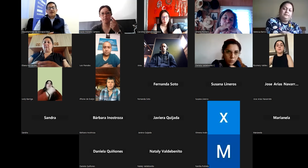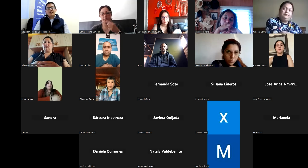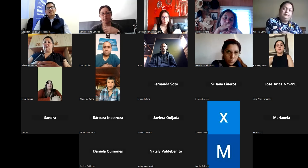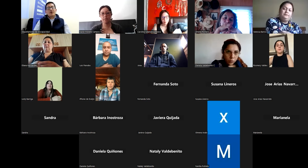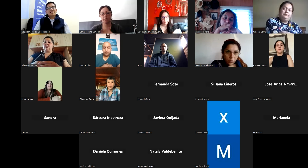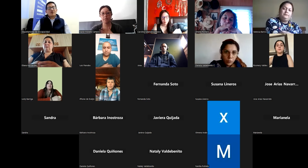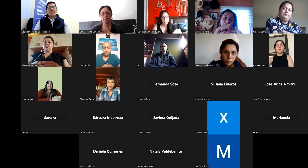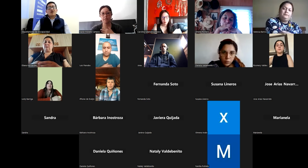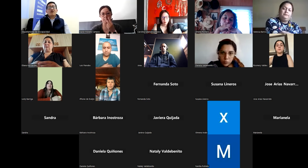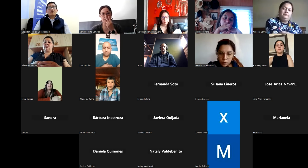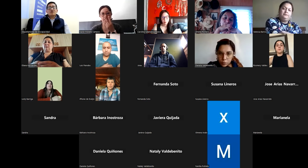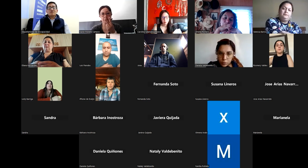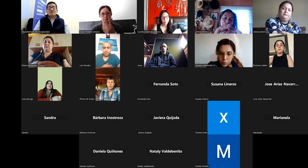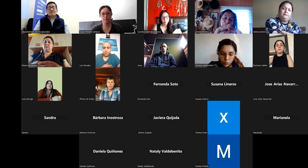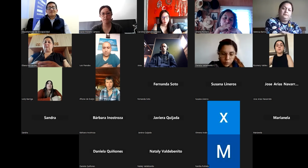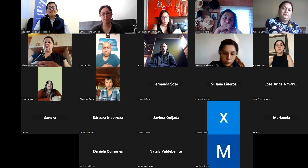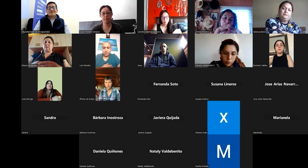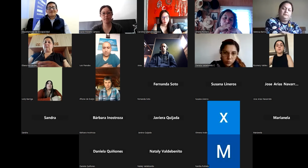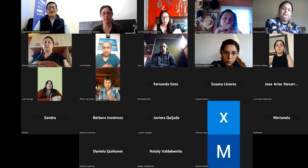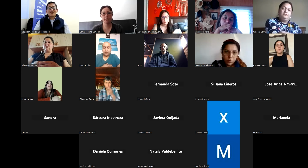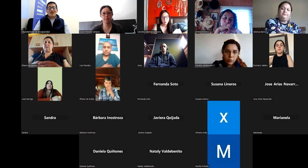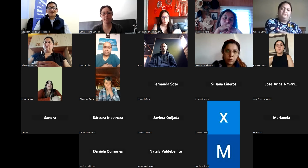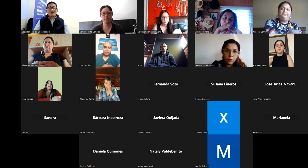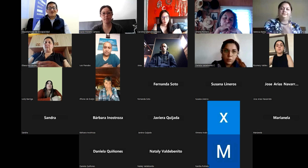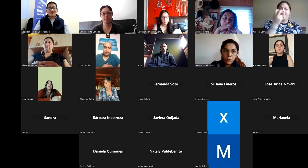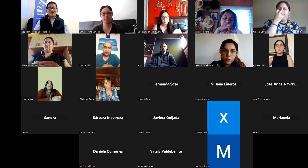y después le decimos nos vemos ¿cómo le decimos nos vemos?